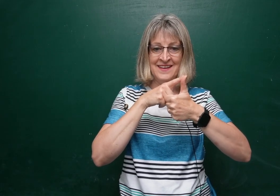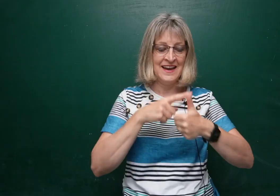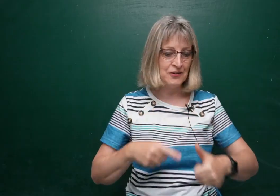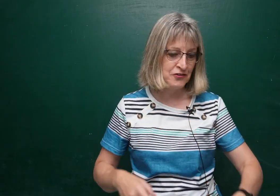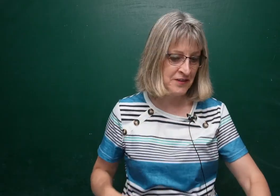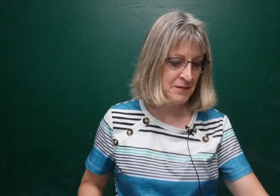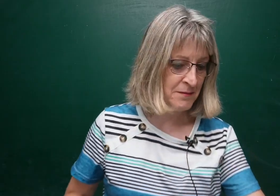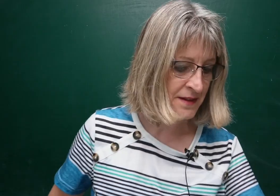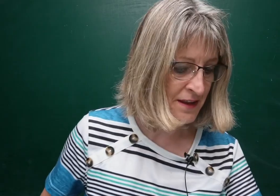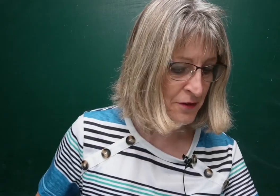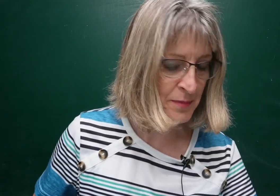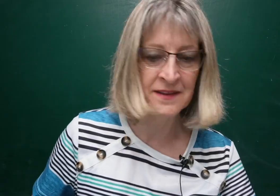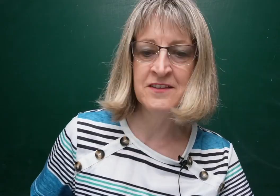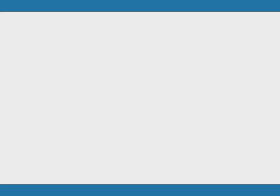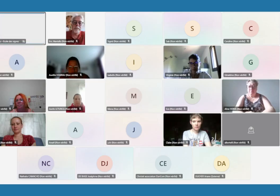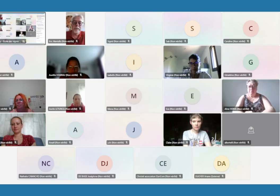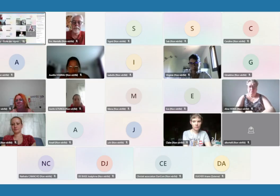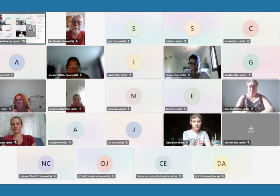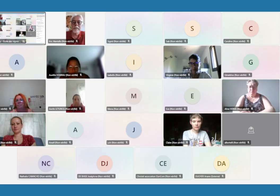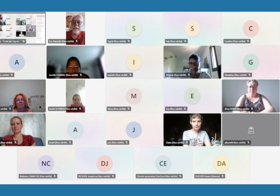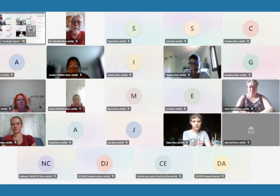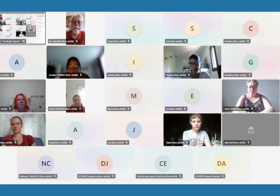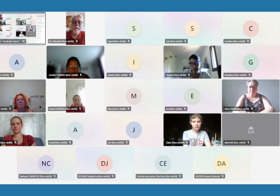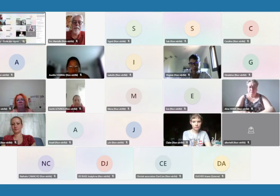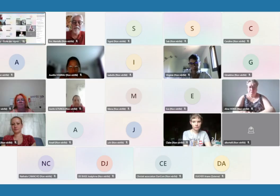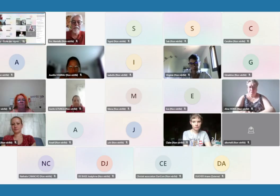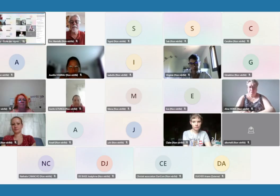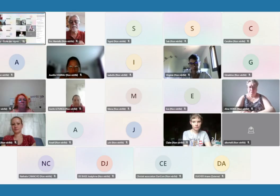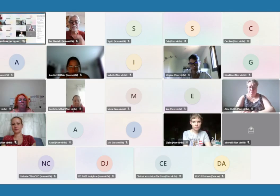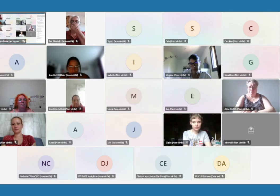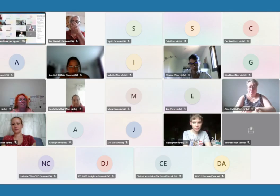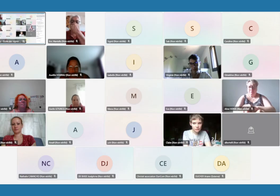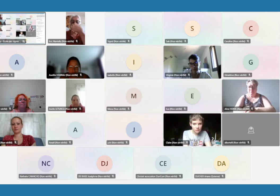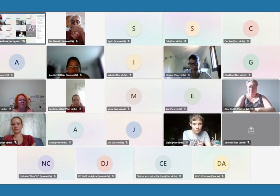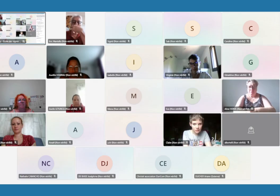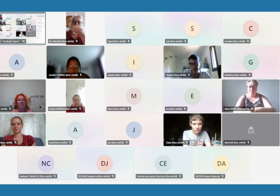Alors, je vais mettre d'ailleurs partager l'écran pour ceux qui vont suivre ensuite.